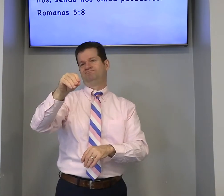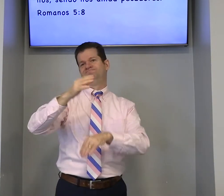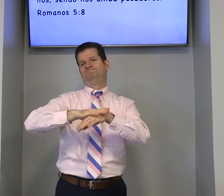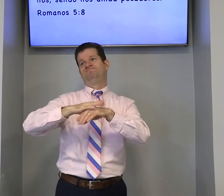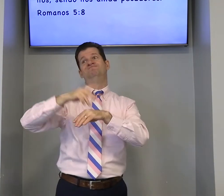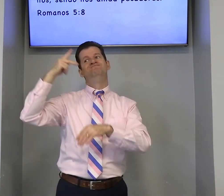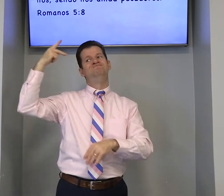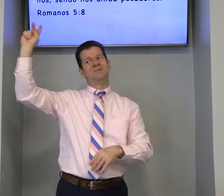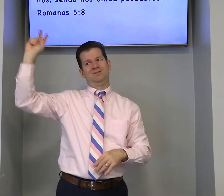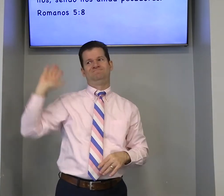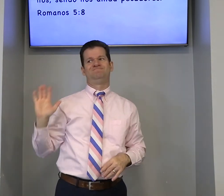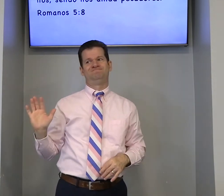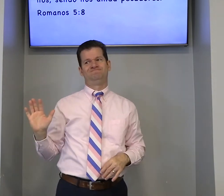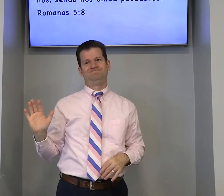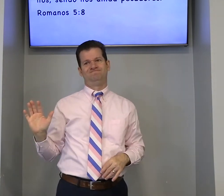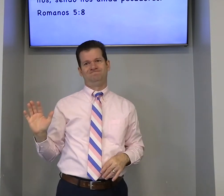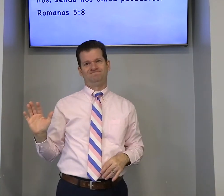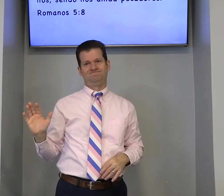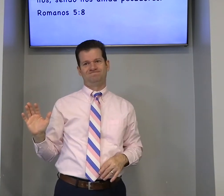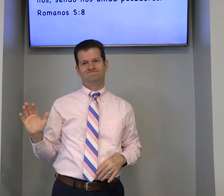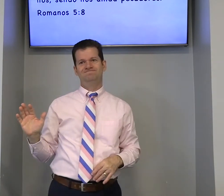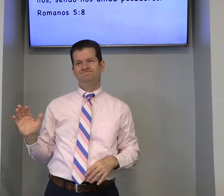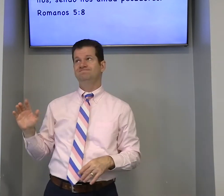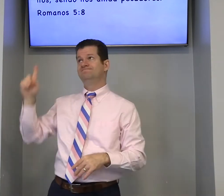Solução é Jesus.